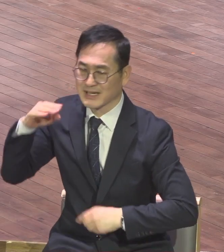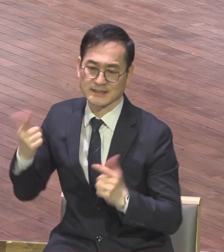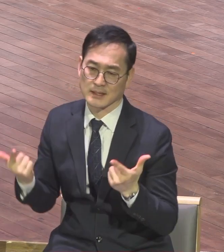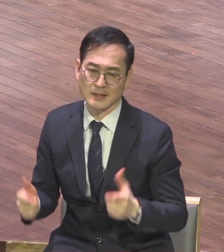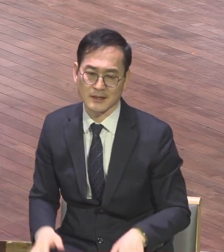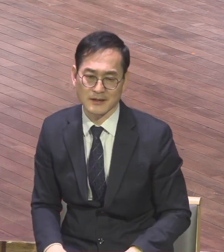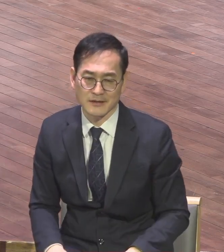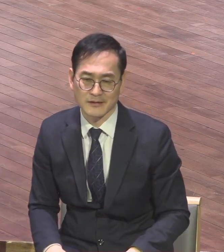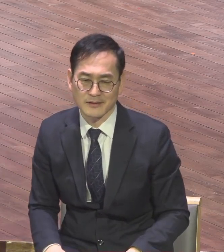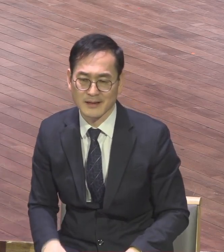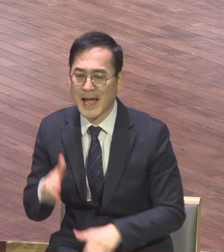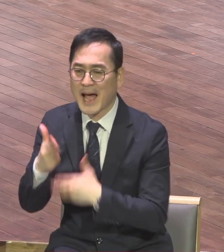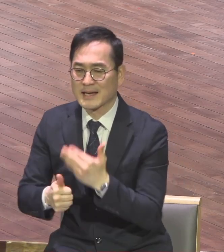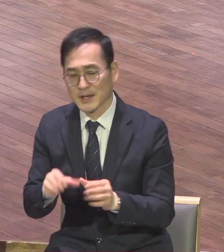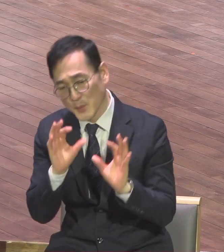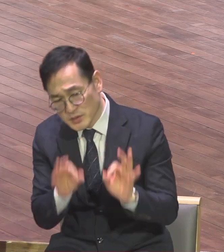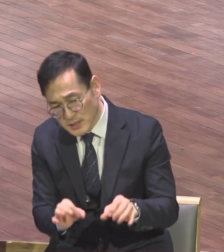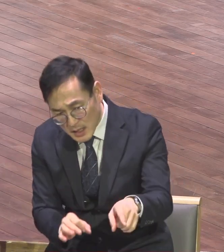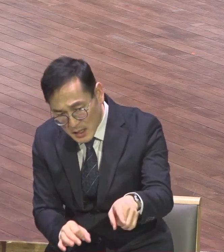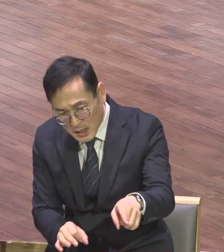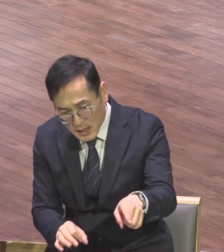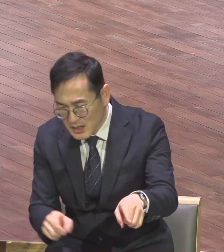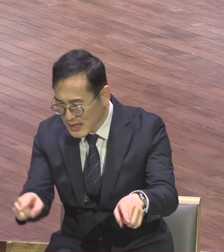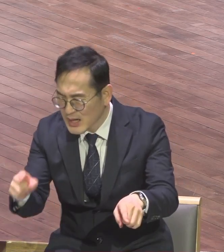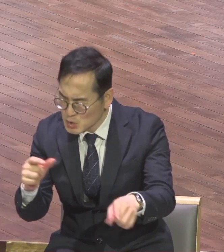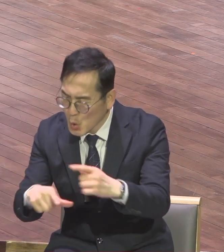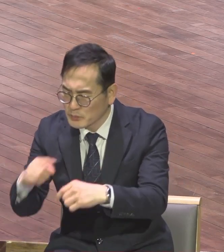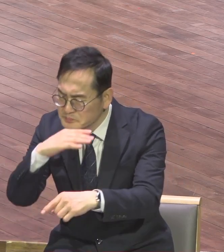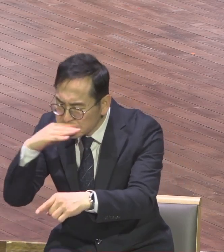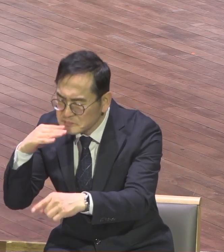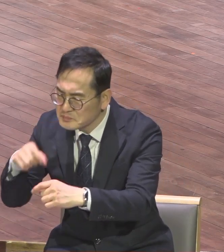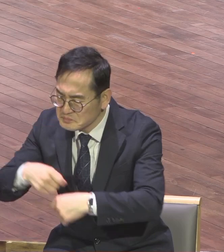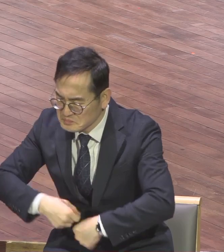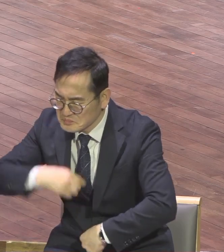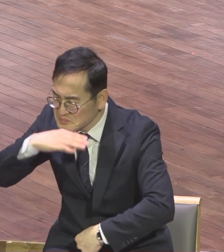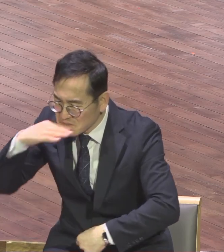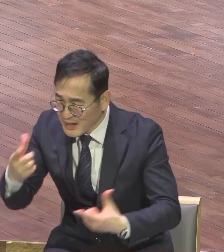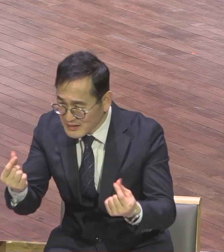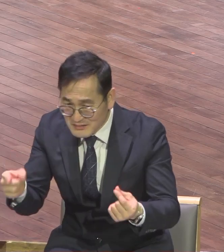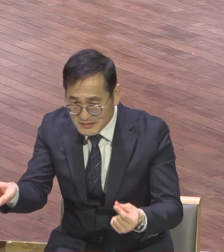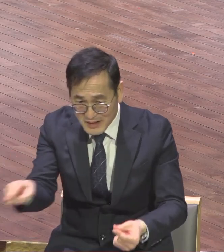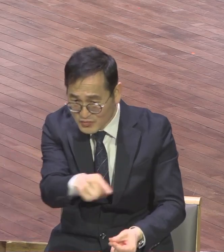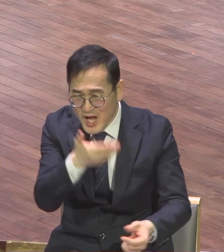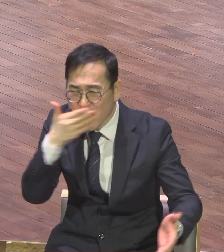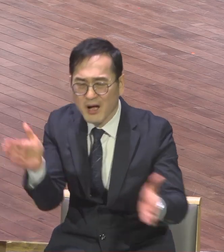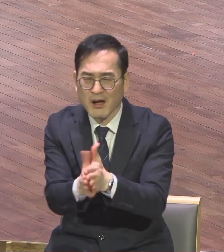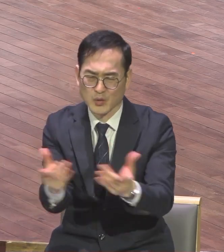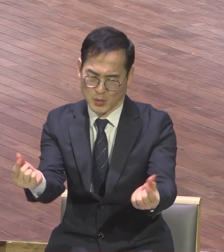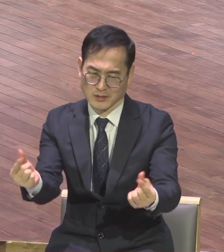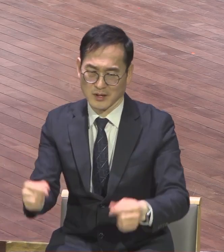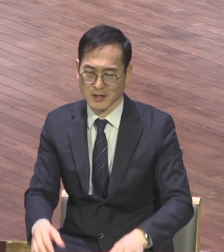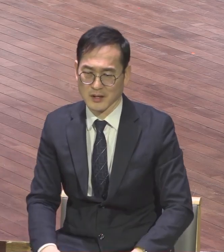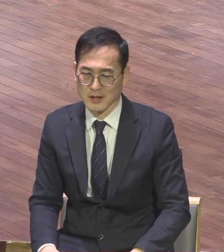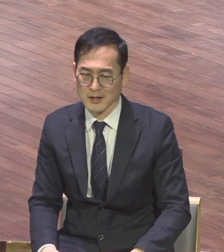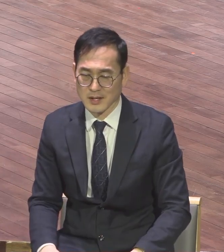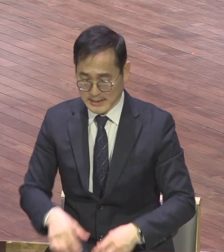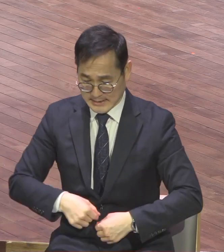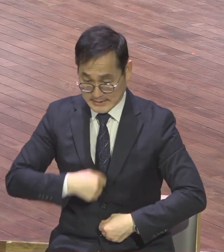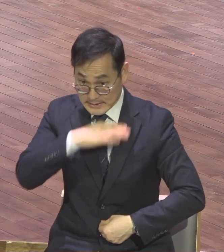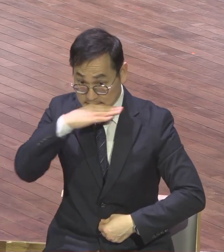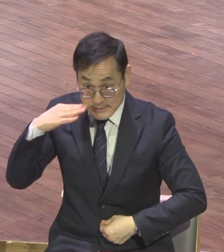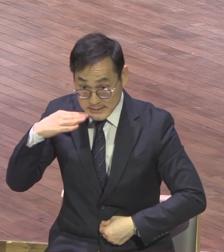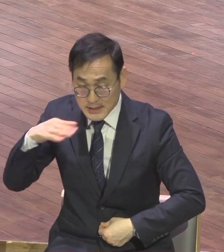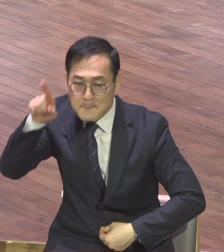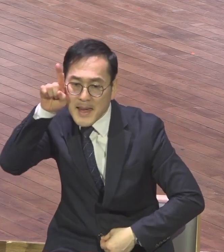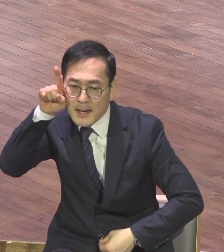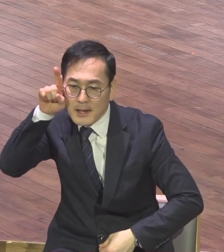없습니다. 하나님께는 저 사람보다 조금 더 나은 의라는 건 없습니다. 의를 논하려면 완벽해야 됩니다.